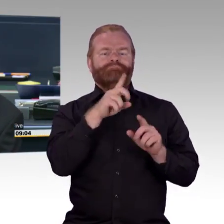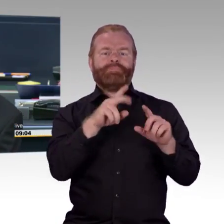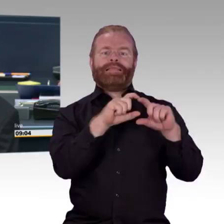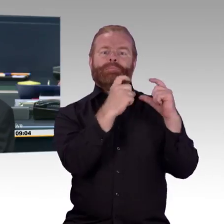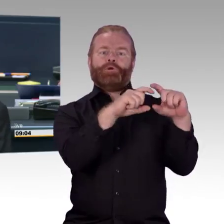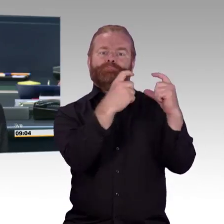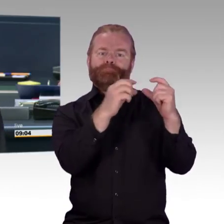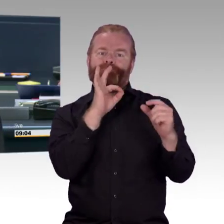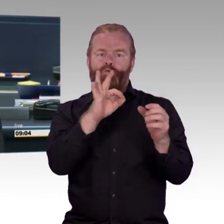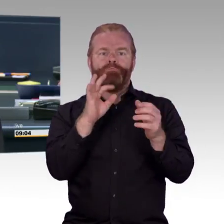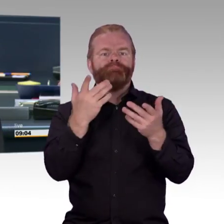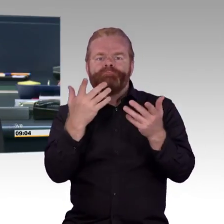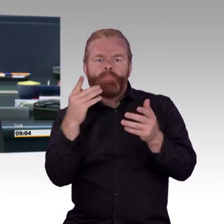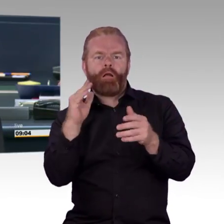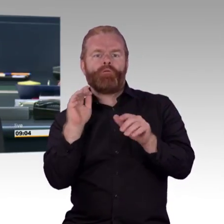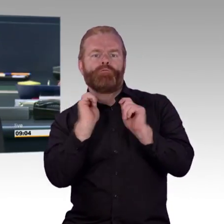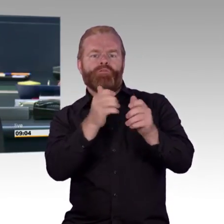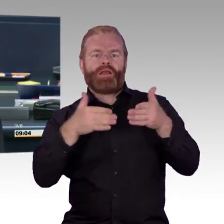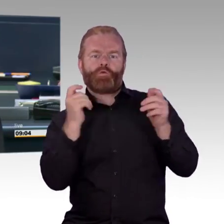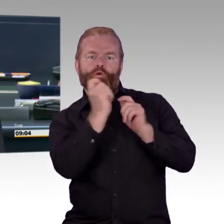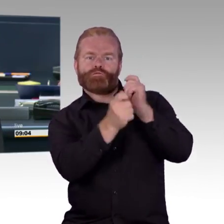nicht eine einzelne Fraktion.